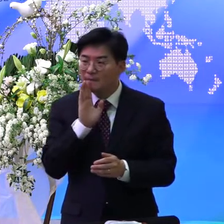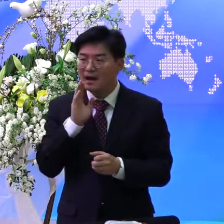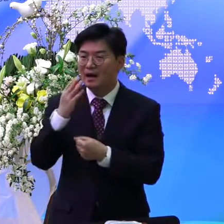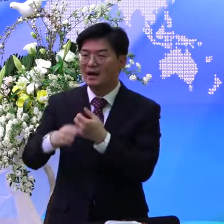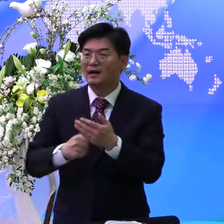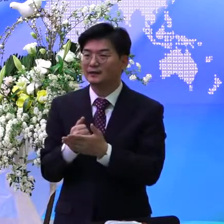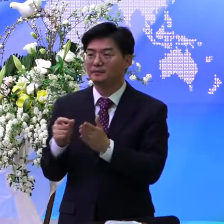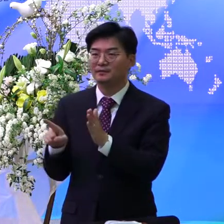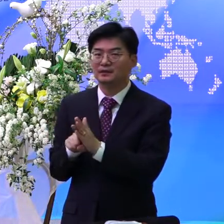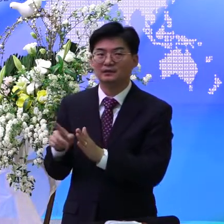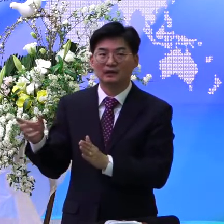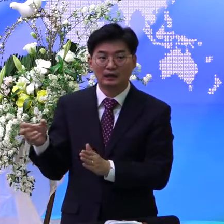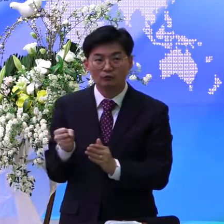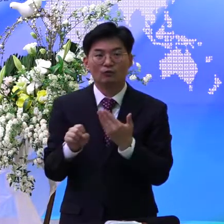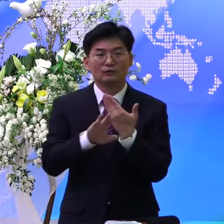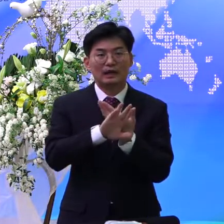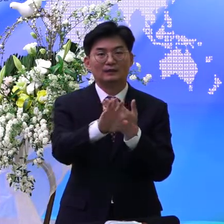살아내고 있습니다.